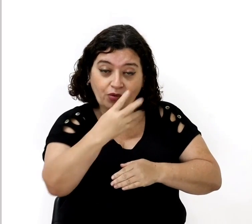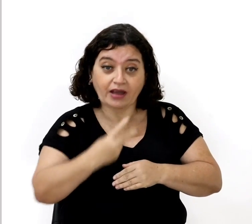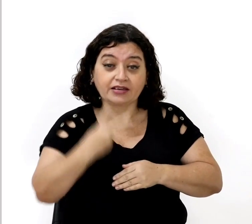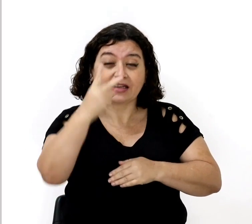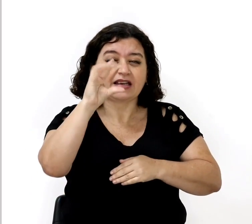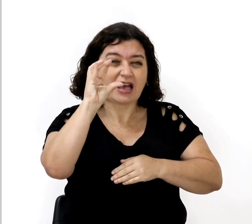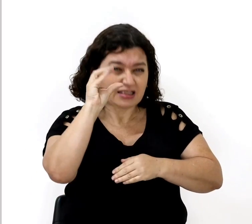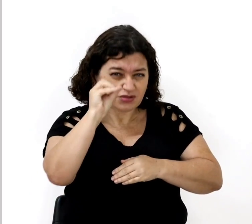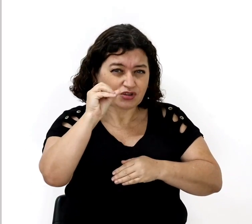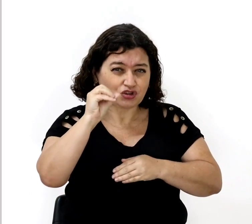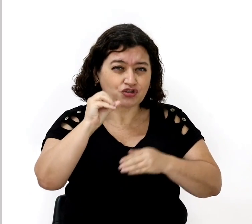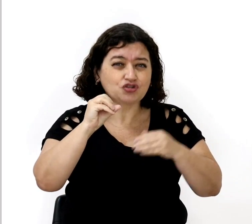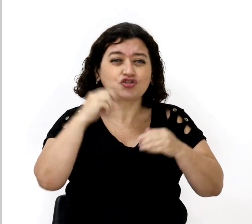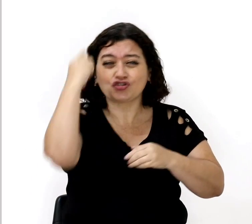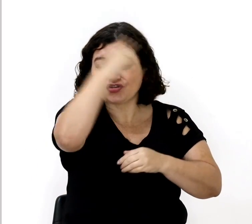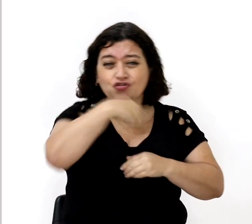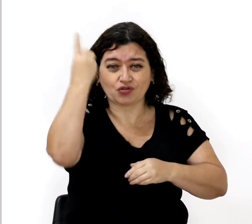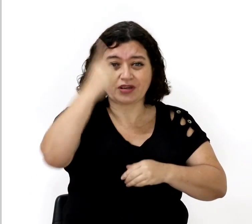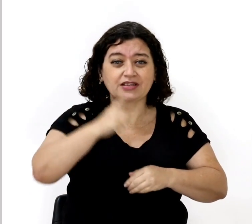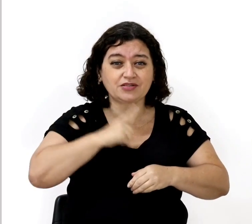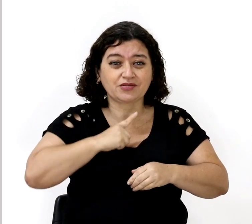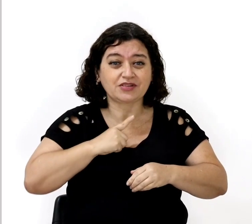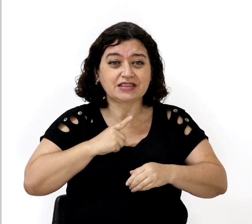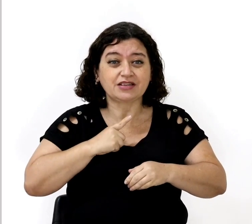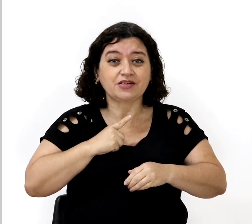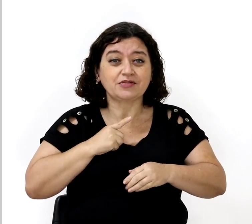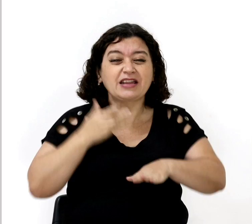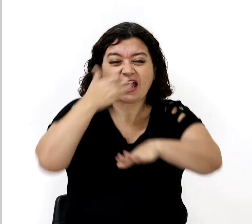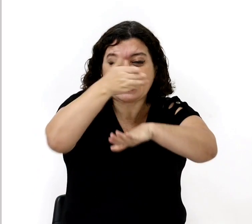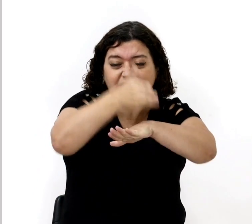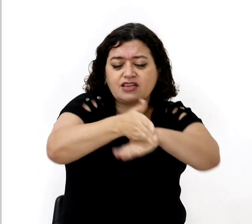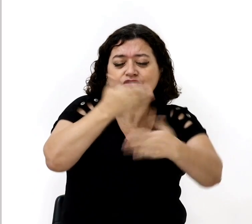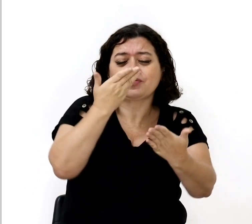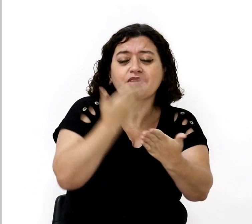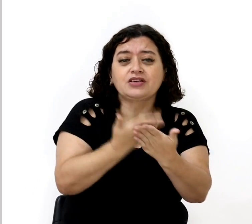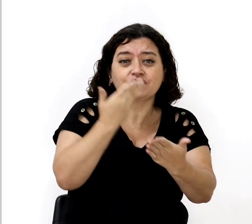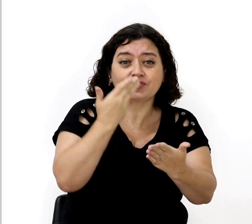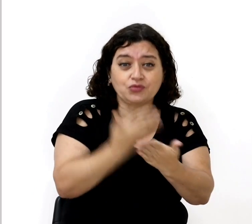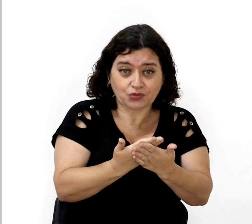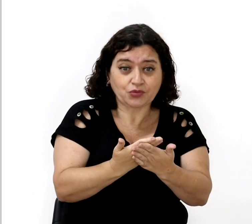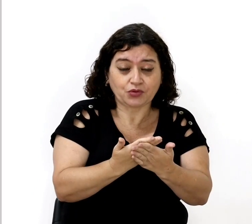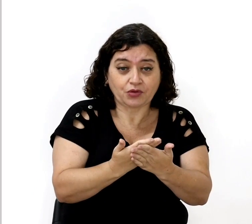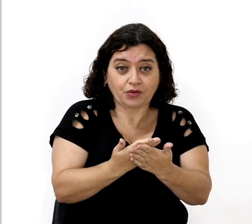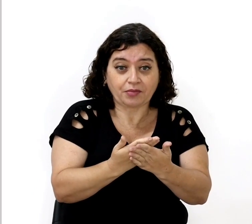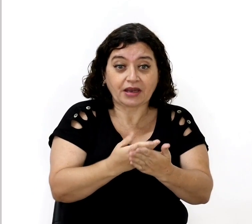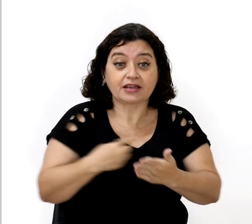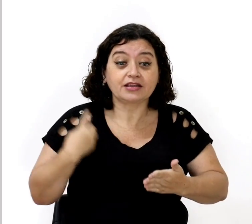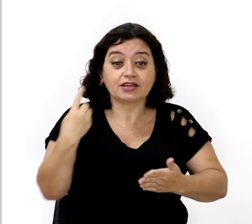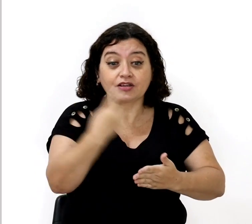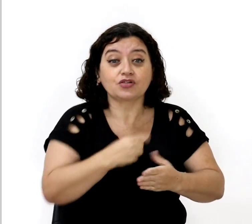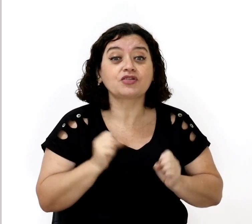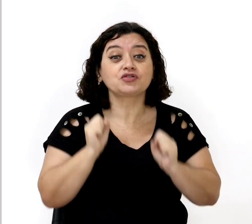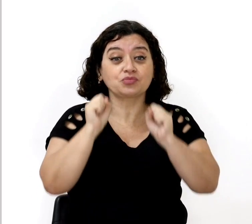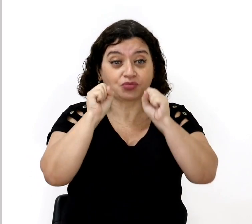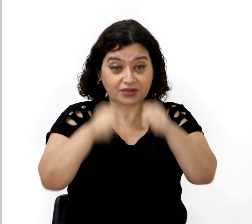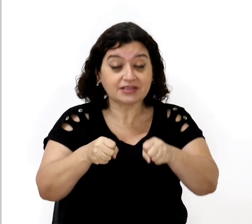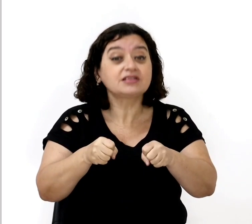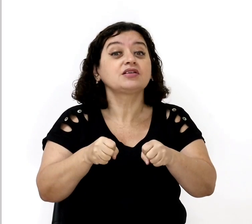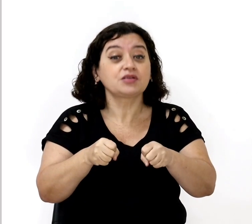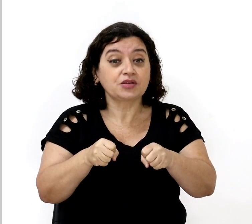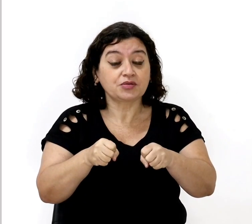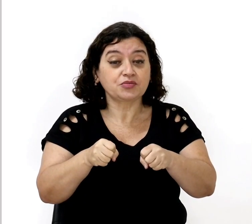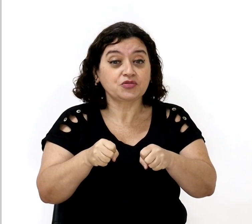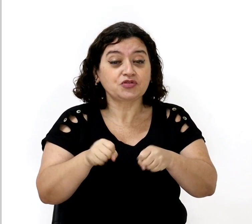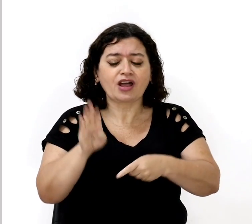Às quartas-feiras, às 20 horas, você vai ter acesso a todo esse nosso estudo, justamente para que nós